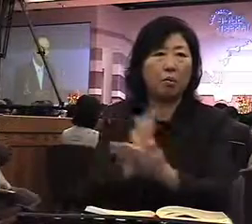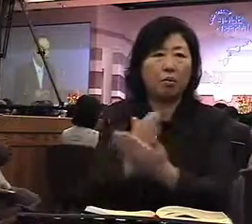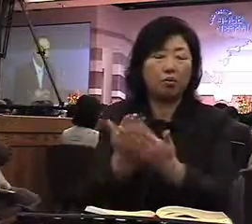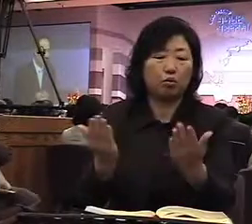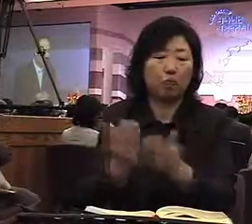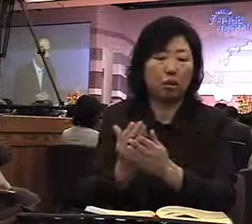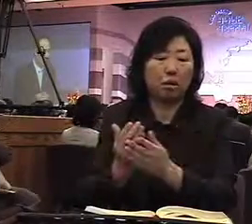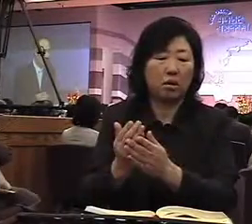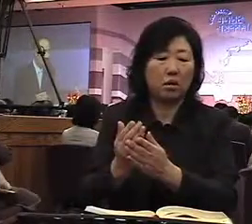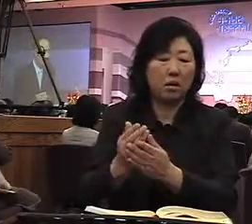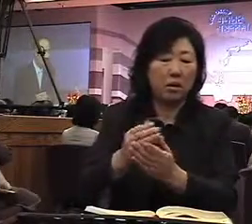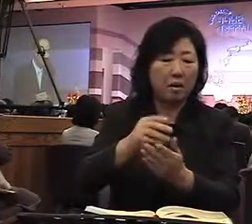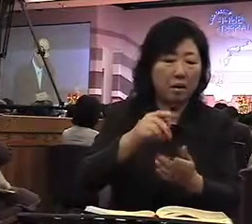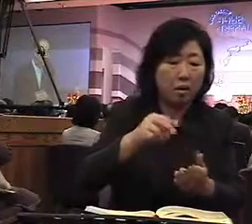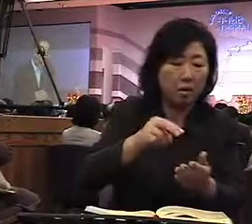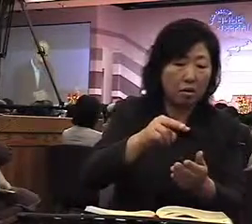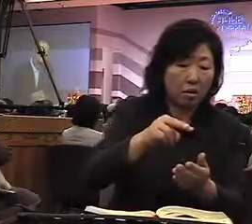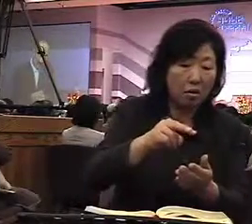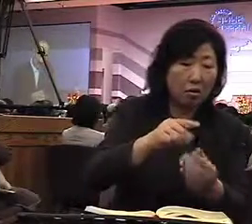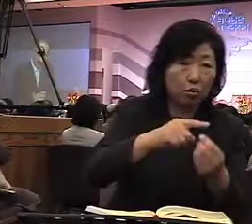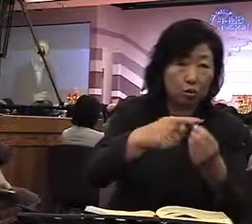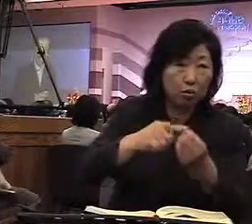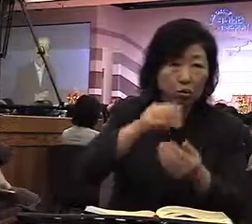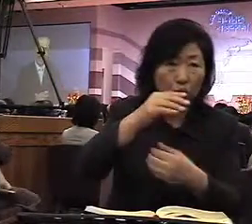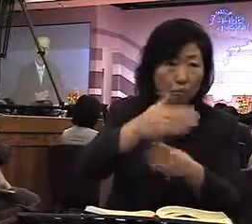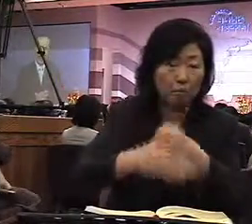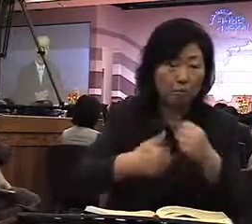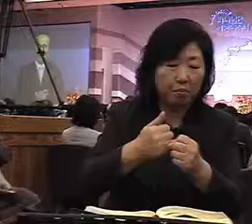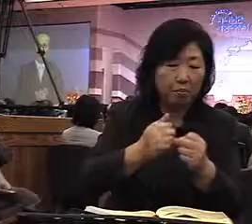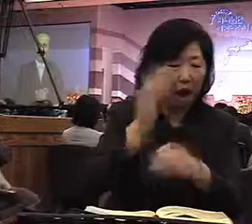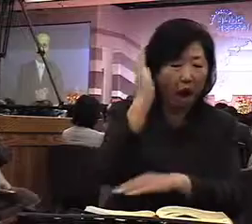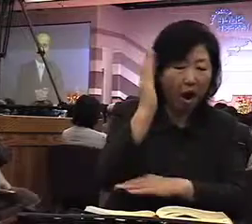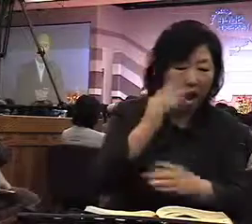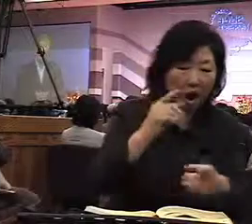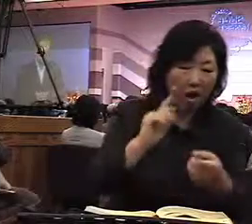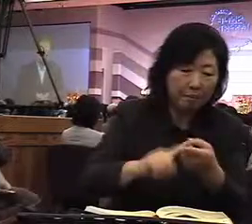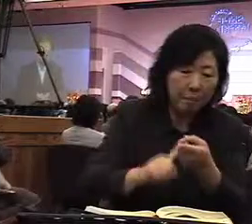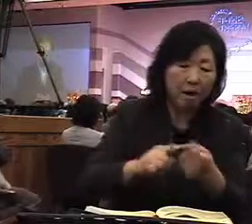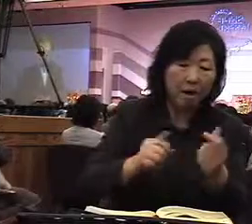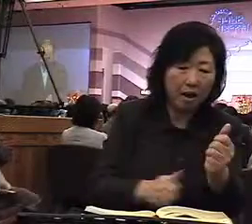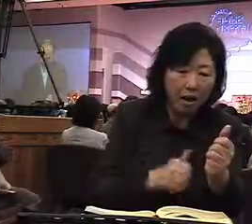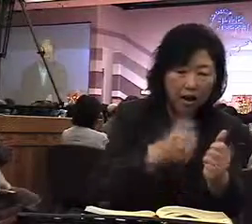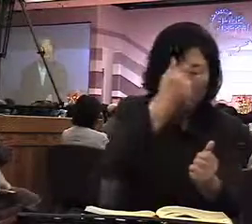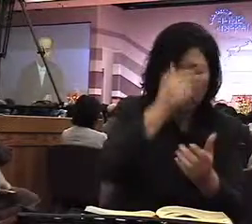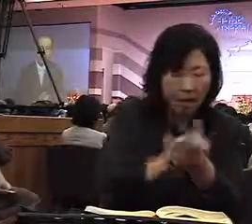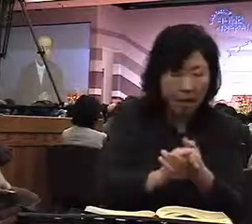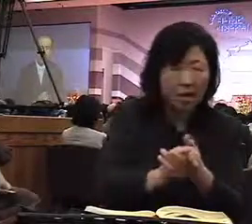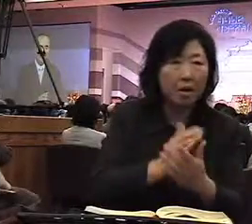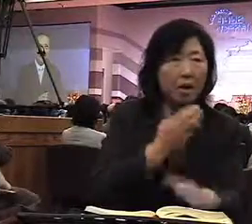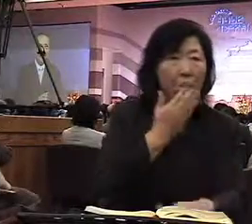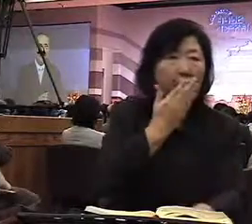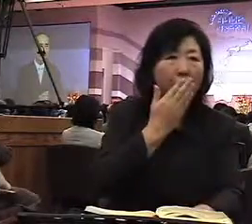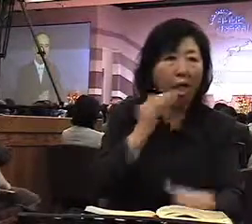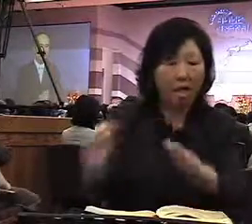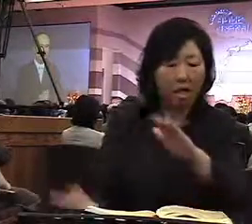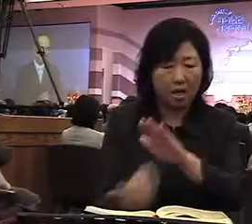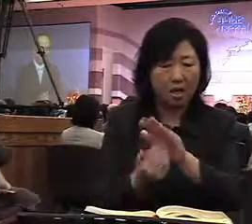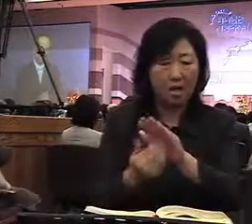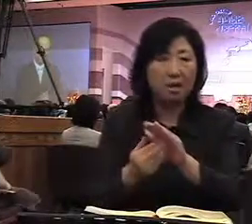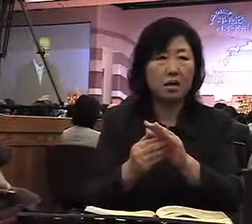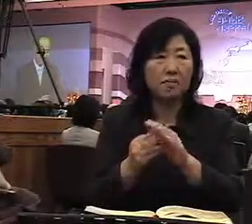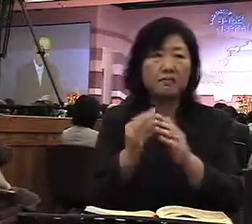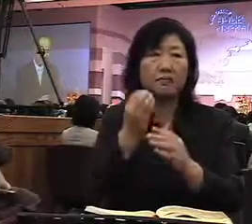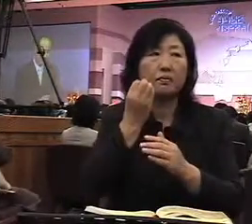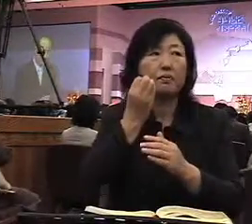기도하는 일을 왜 안 들으시겠어요? 제가 신학교를 다니다가 그만두고 싶은 때가 한 번 있었습니다. 그래서 일주일을